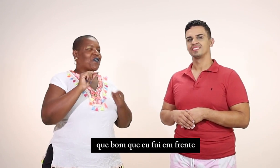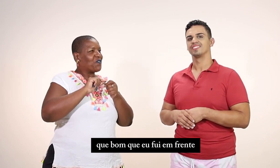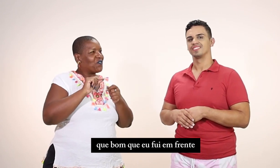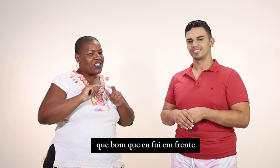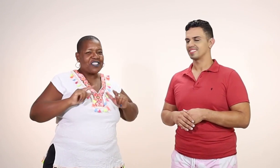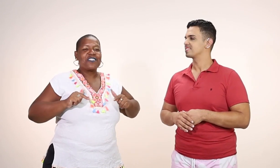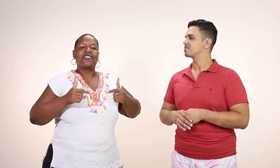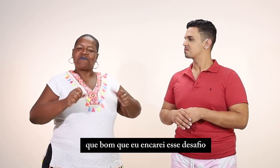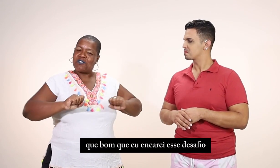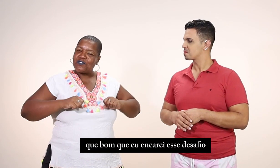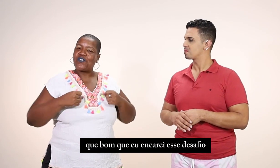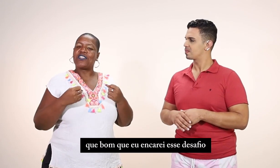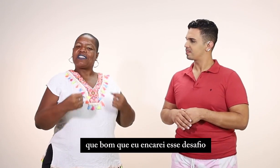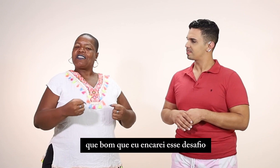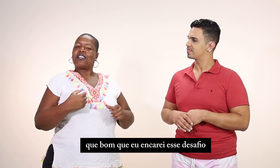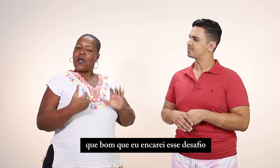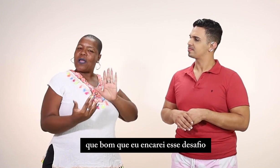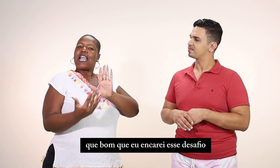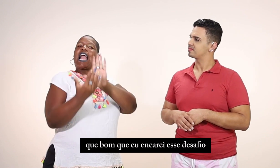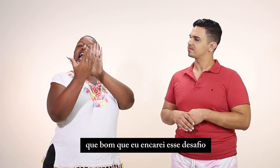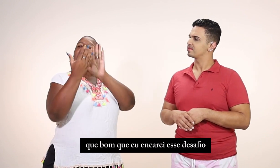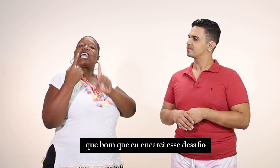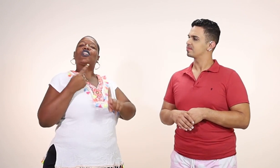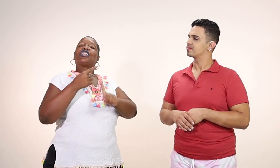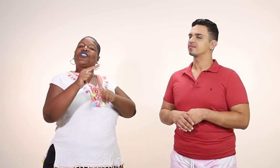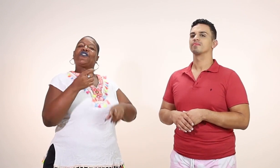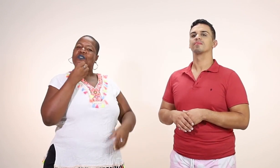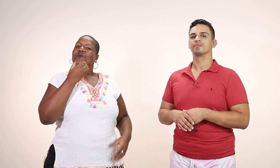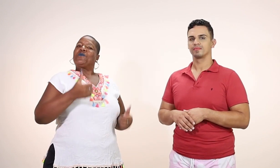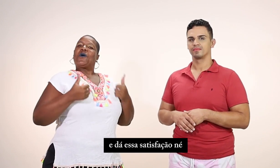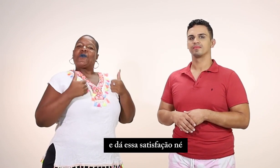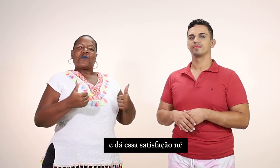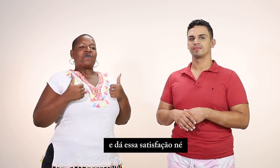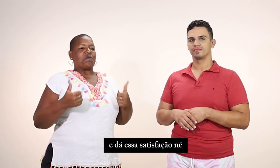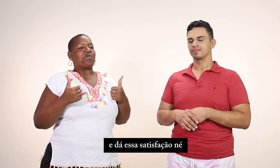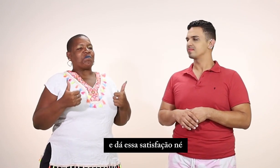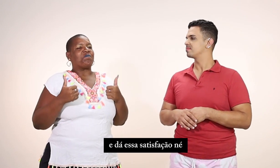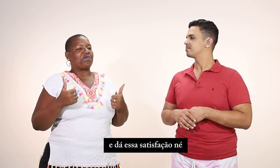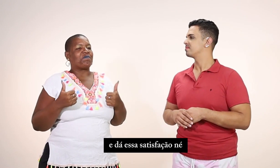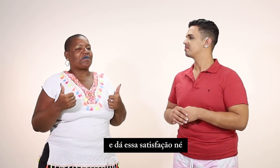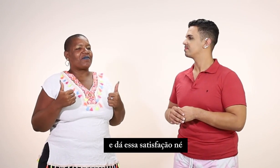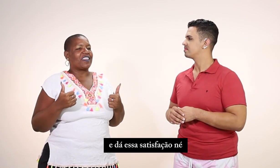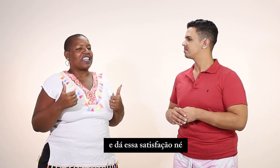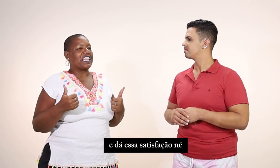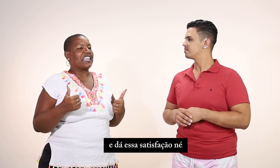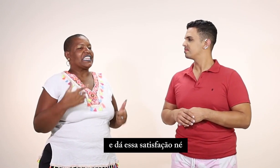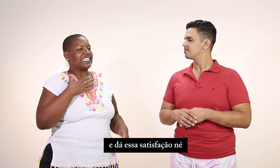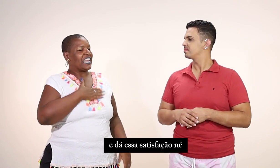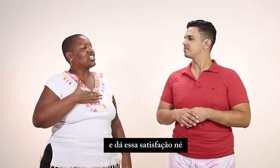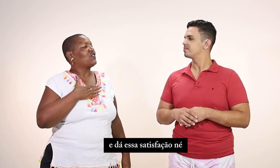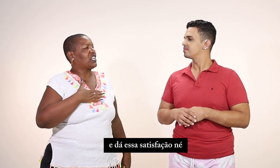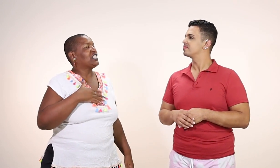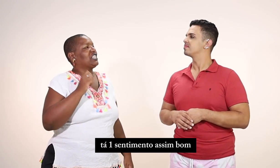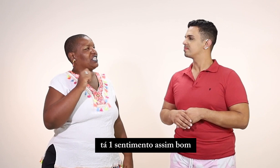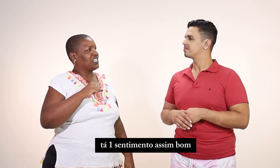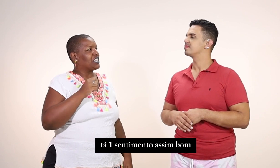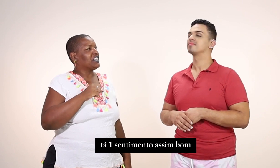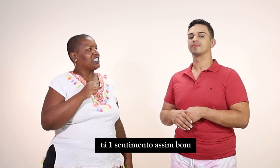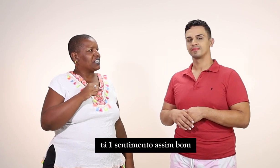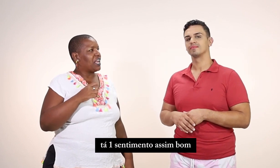frente, que bom que eu encarei esse desafio, e dá essa satisfação, né? Dá um